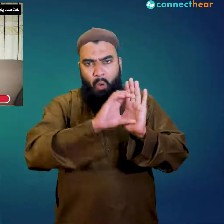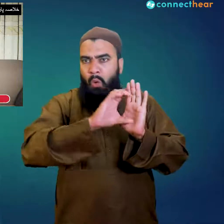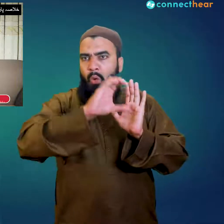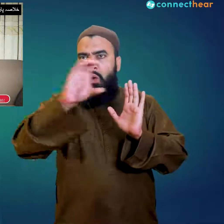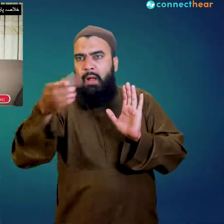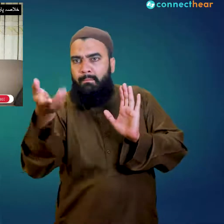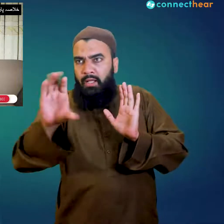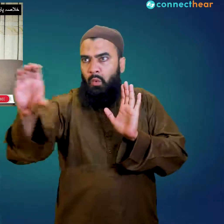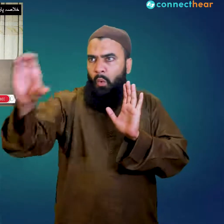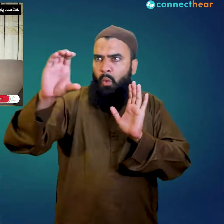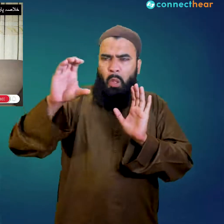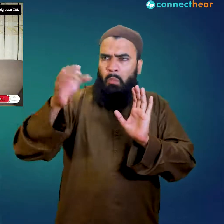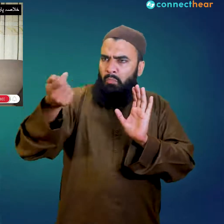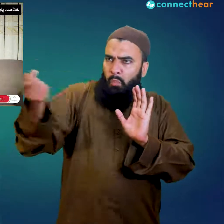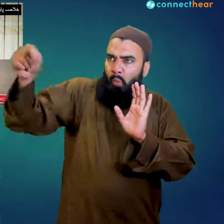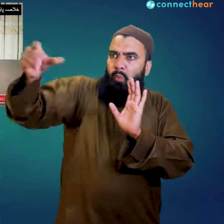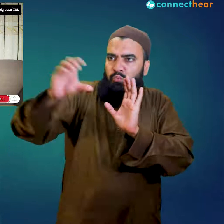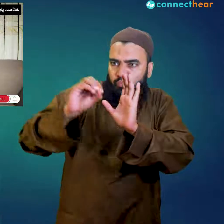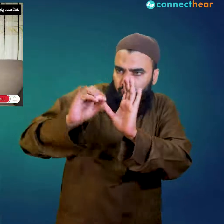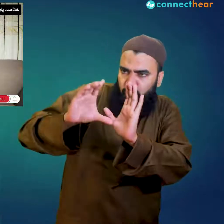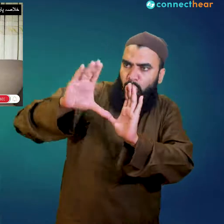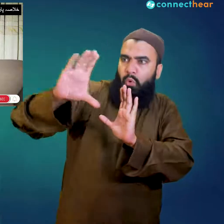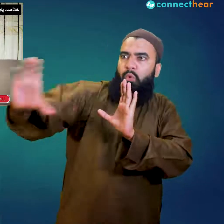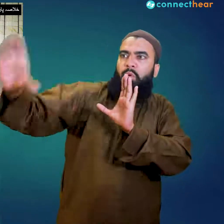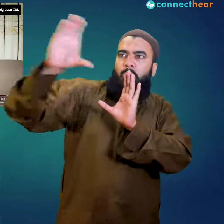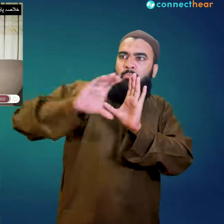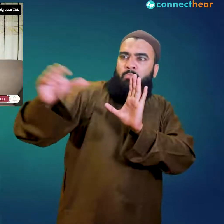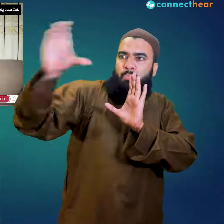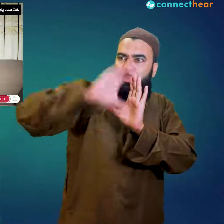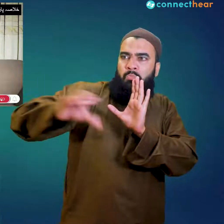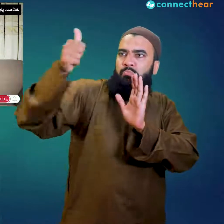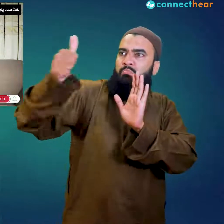تقوی اختیار کریں تاکہ وہ فلاح پا جائیں۔